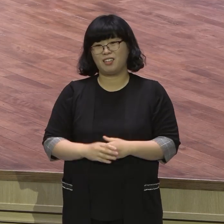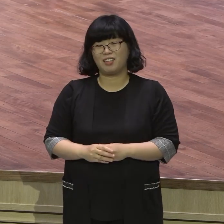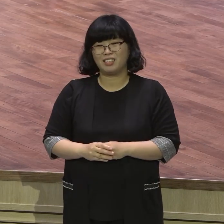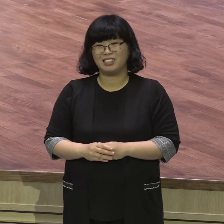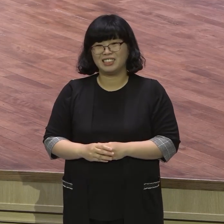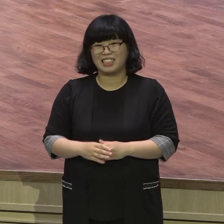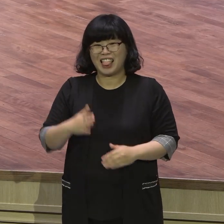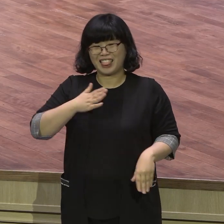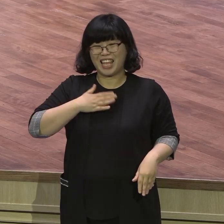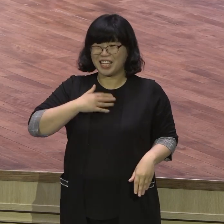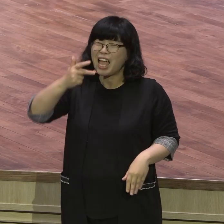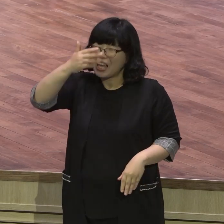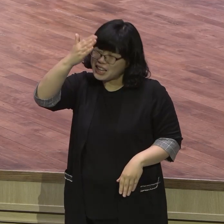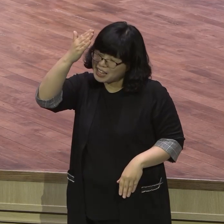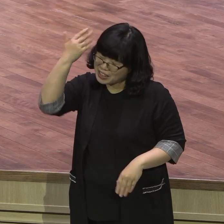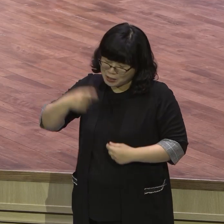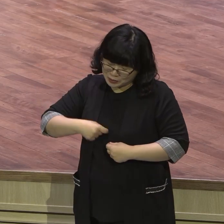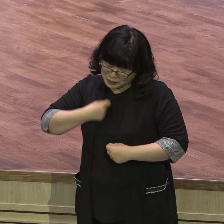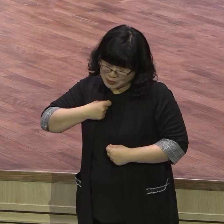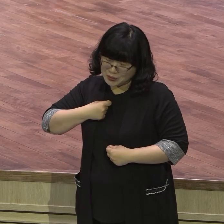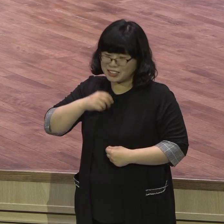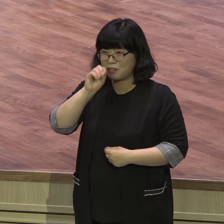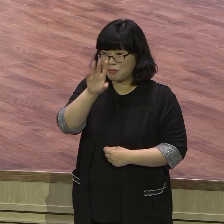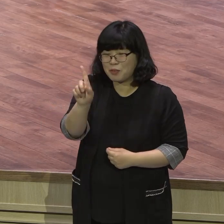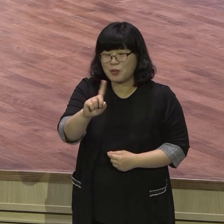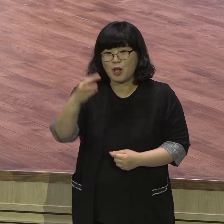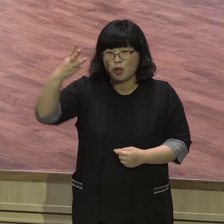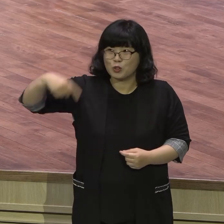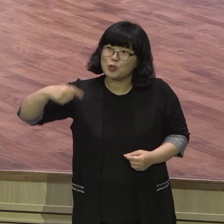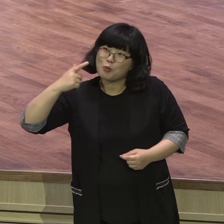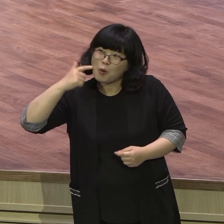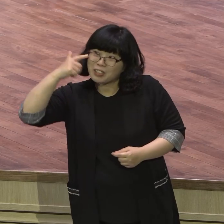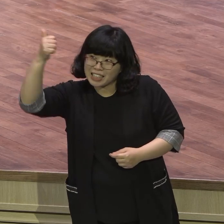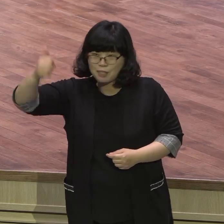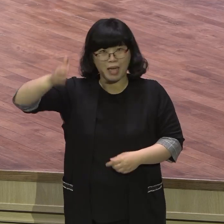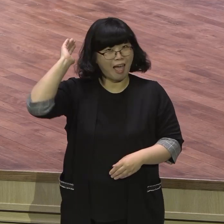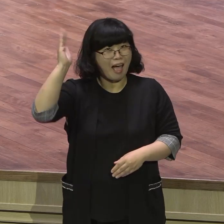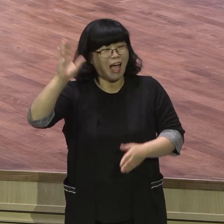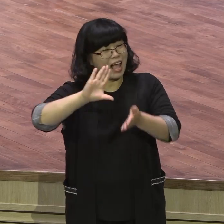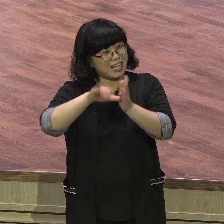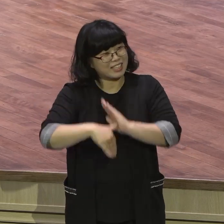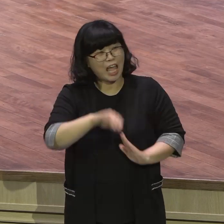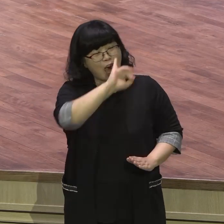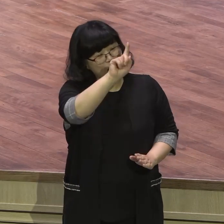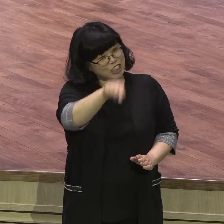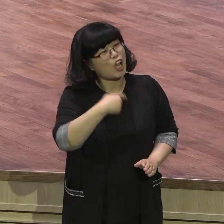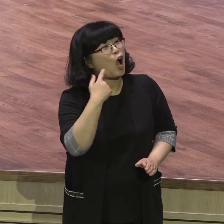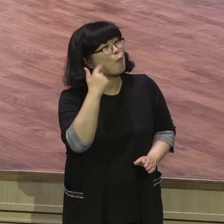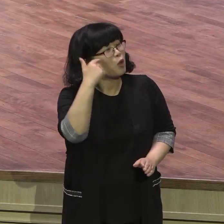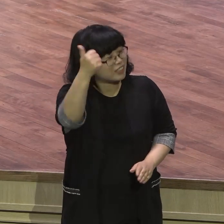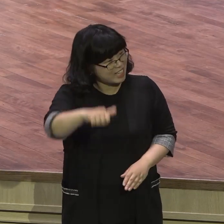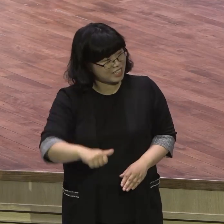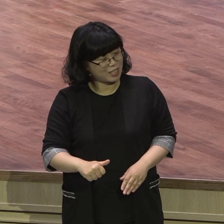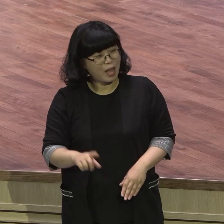봤잖아요 강의할 때 저만에 못하는 밥 먹을 때마다 비타민C를 20개씩 20개 문제 없는데 그렇게